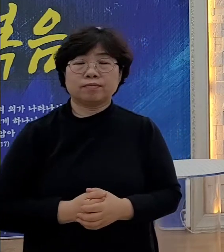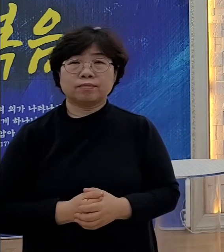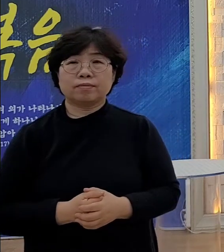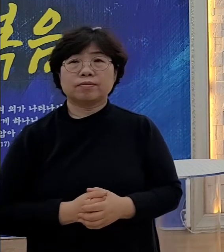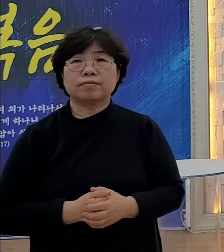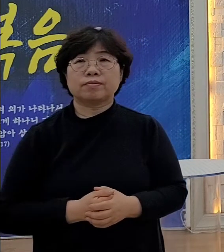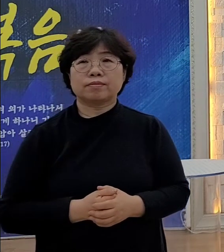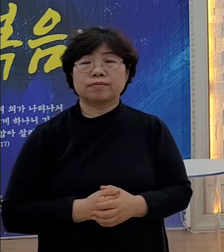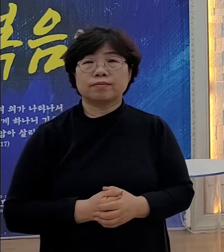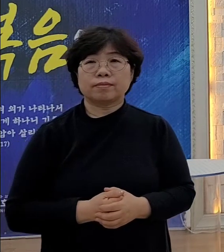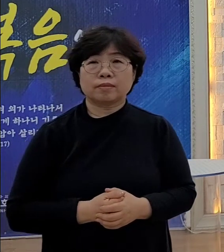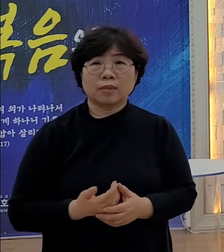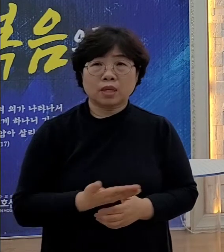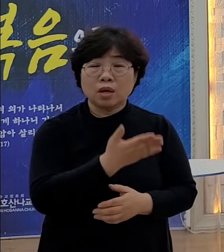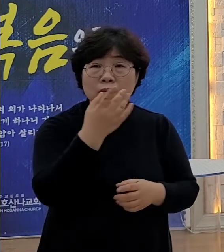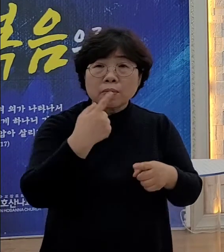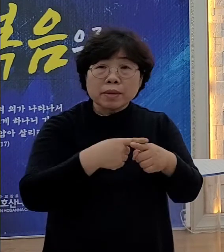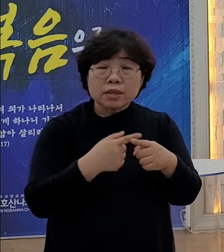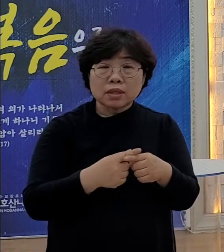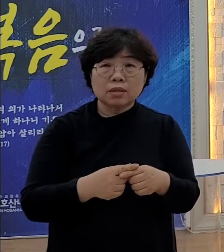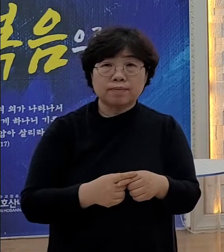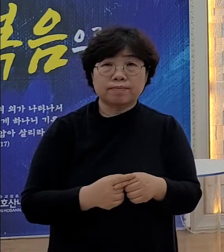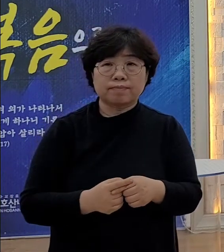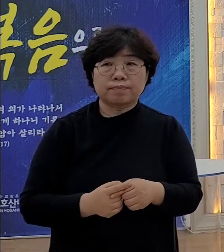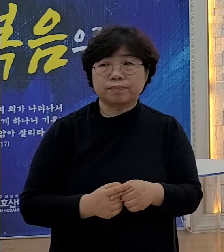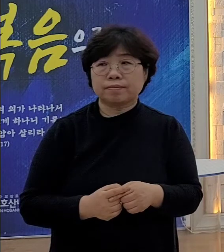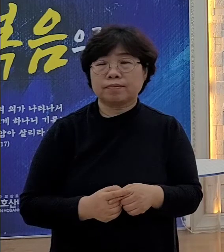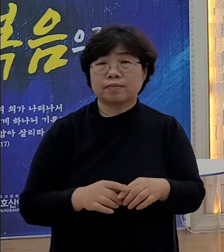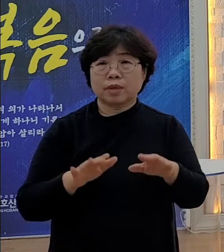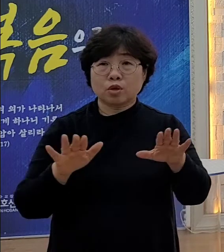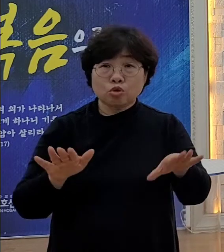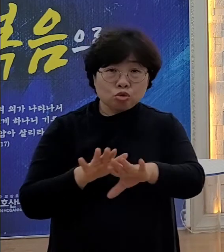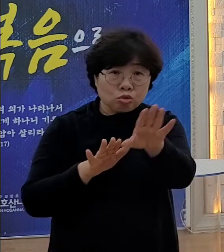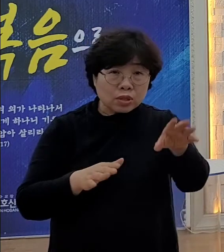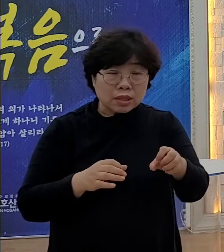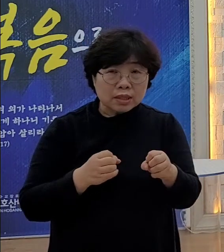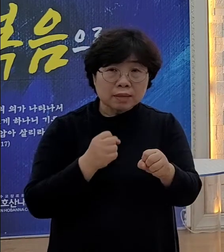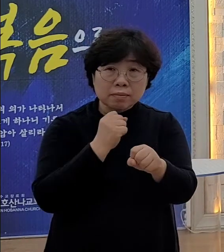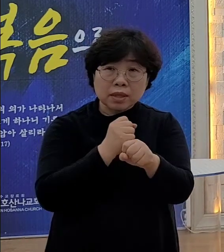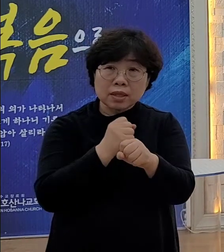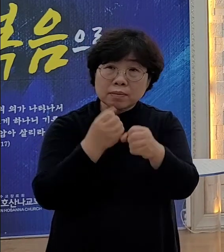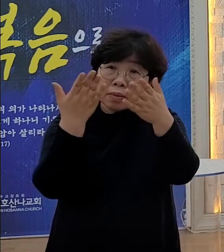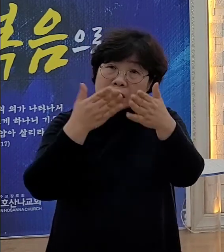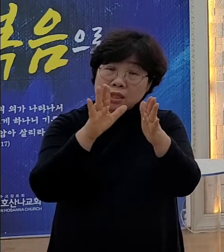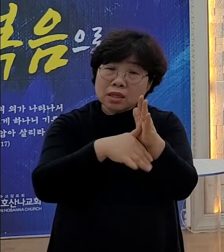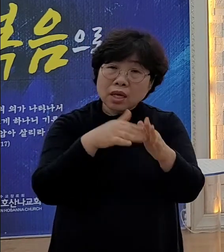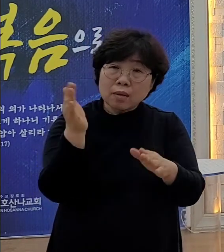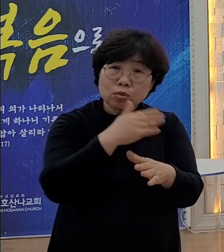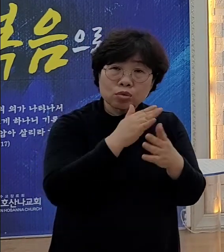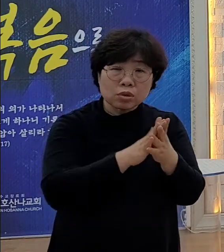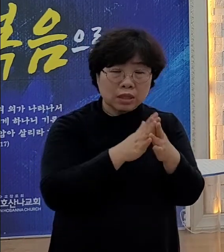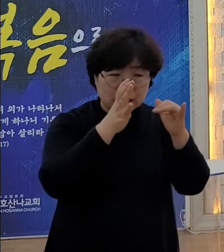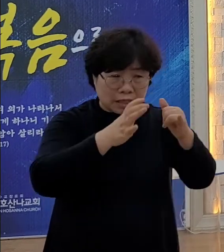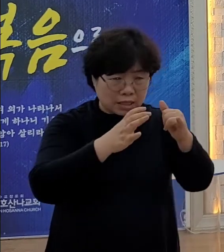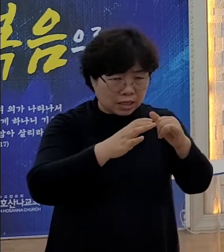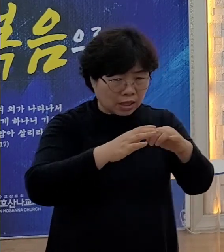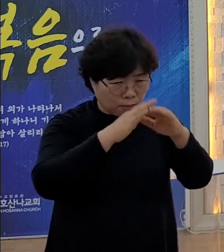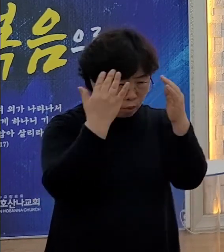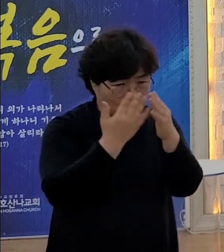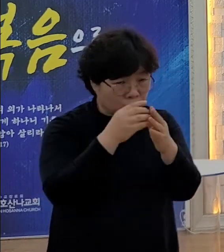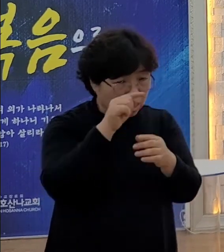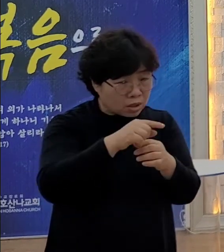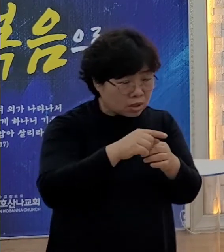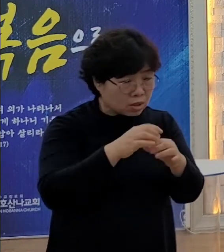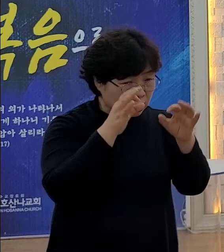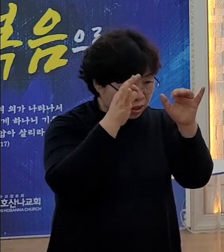여러분 마찬가지입니다. 여러분 우리는 이렇게 지음을 받을 때부터 원래 이 세상 만물을 보면서 우리